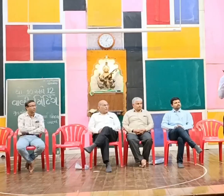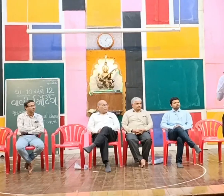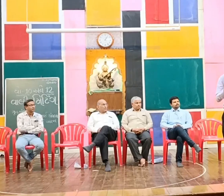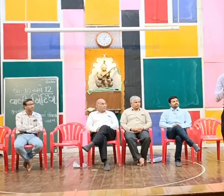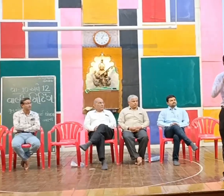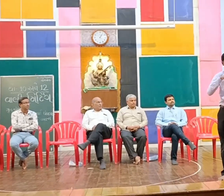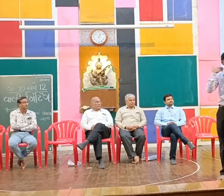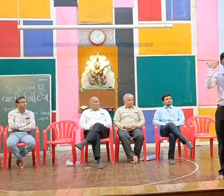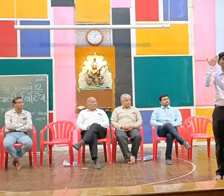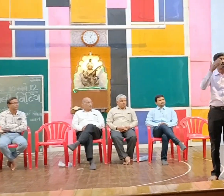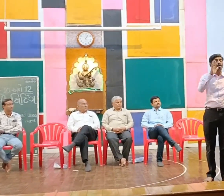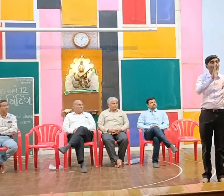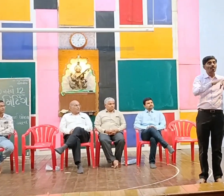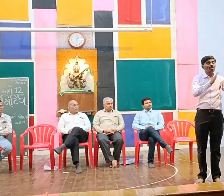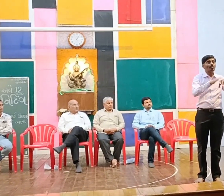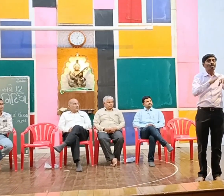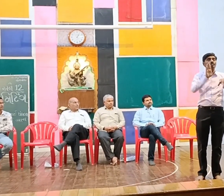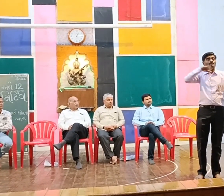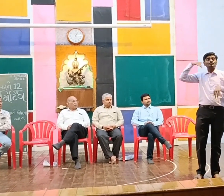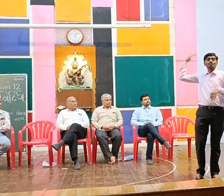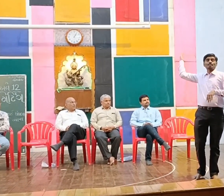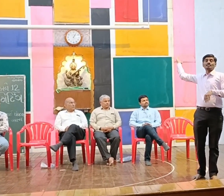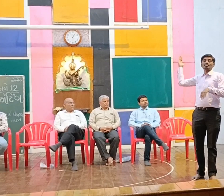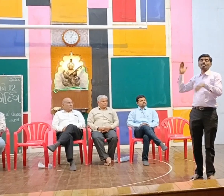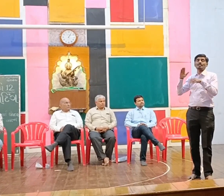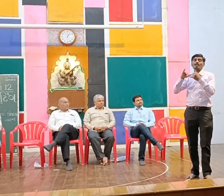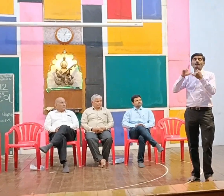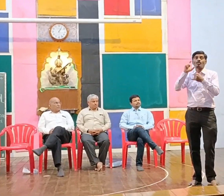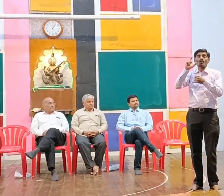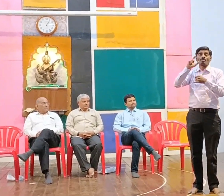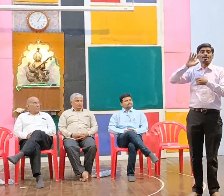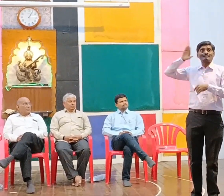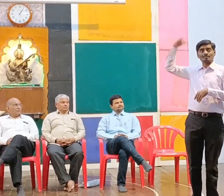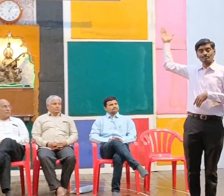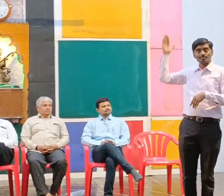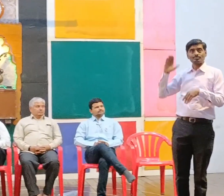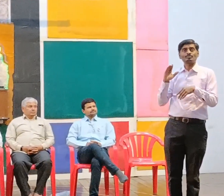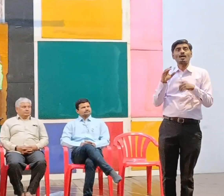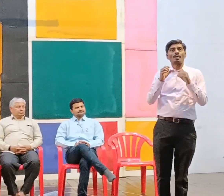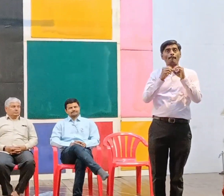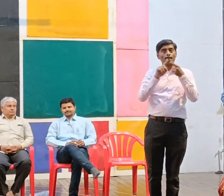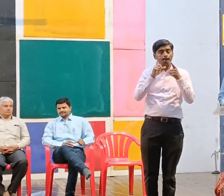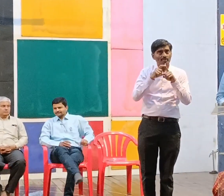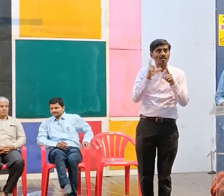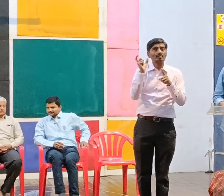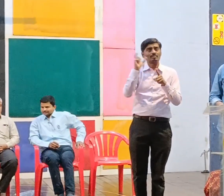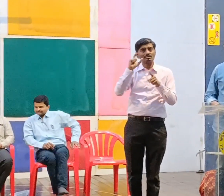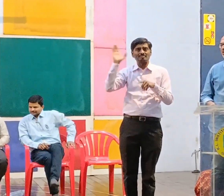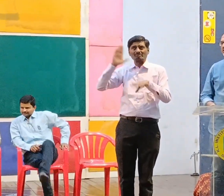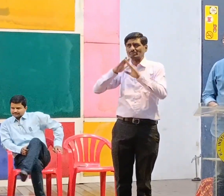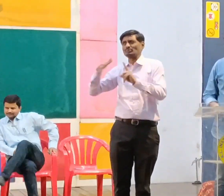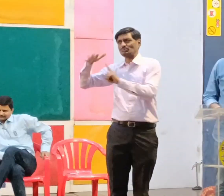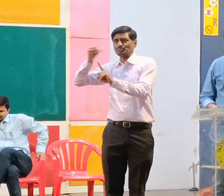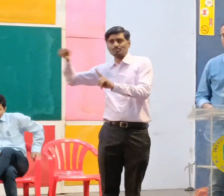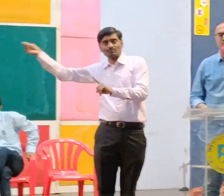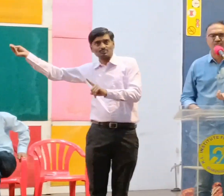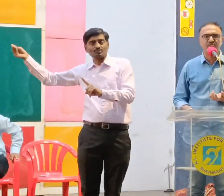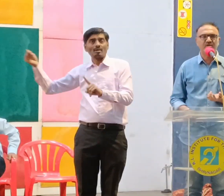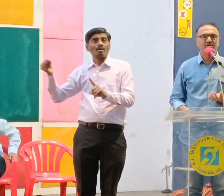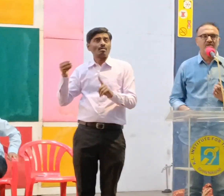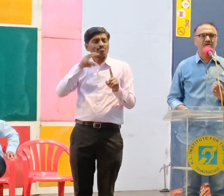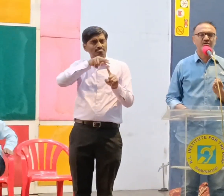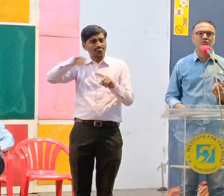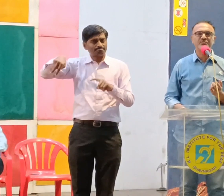વર્ષો હું પોતે અહીંયા શામળદાસમાં અને ગુલાબરાયમાં બીએ બીએડ મેં કર્યું છે. વર્ષોથી આ એક જાણે કે ગુણી રખાવીને બેઠા છે આ